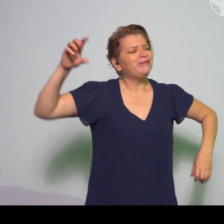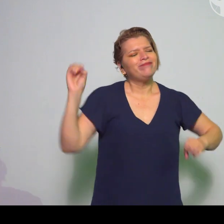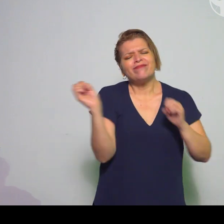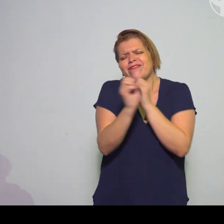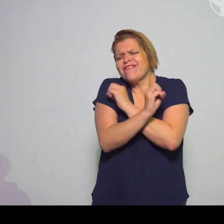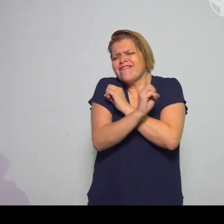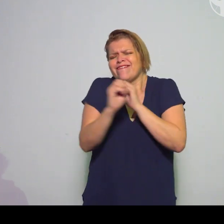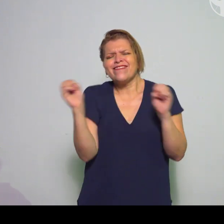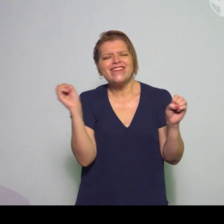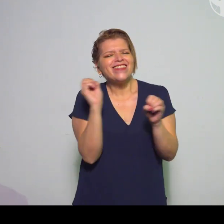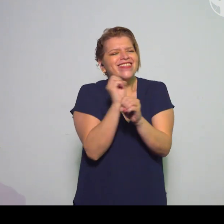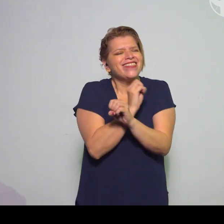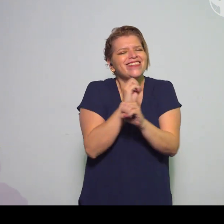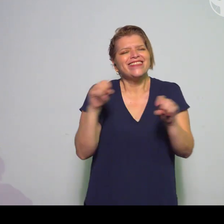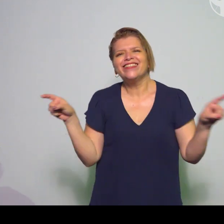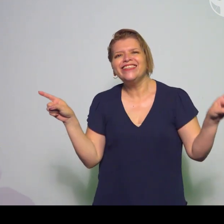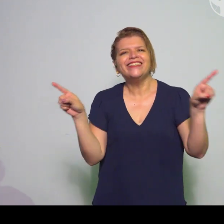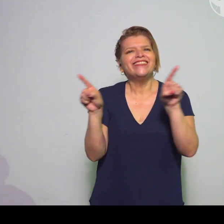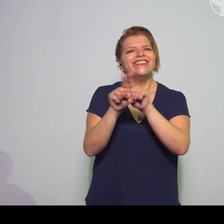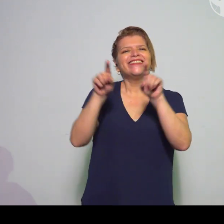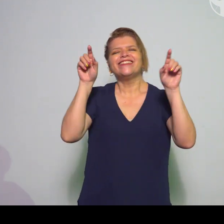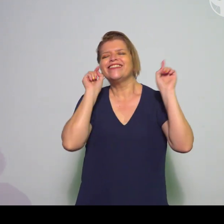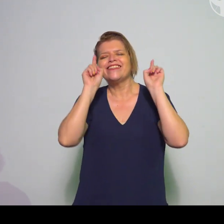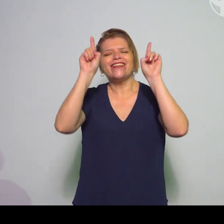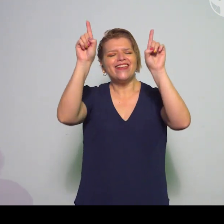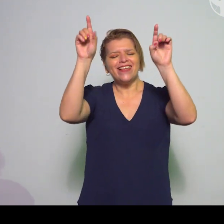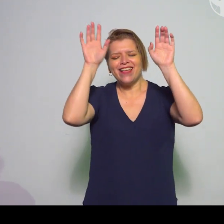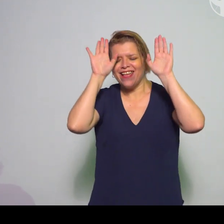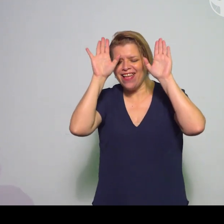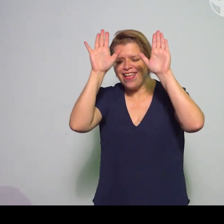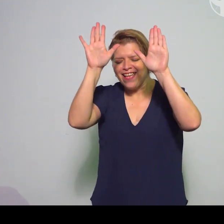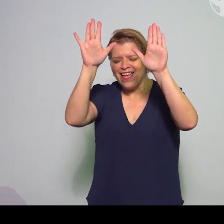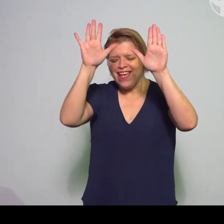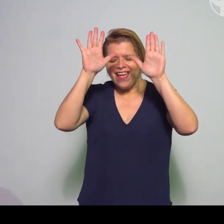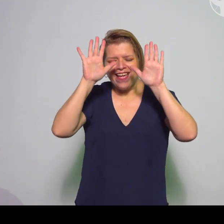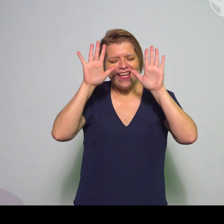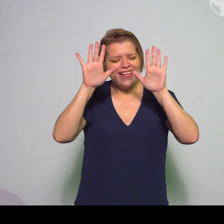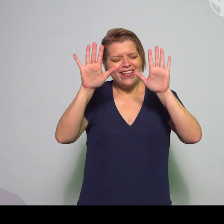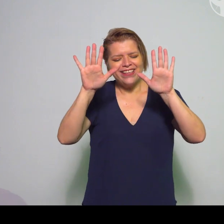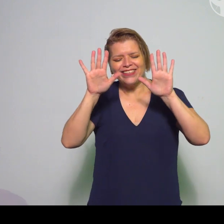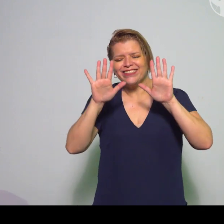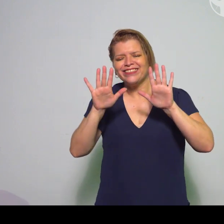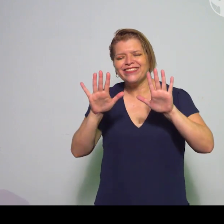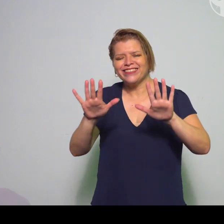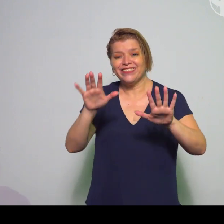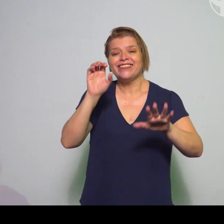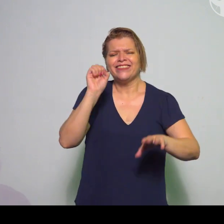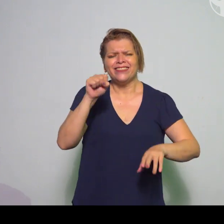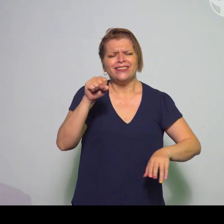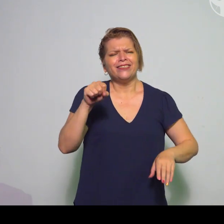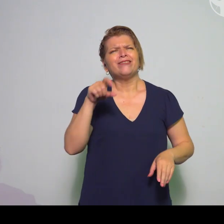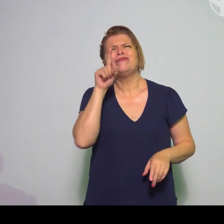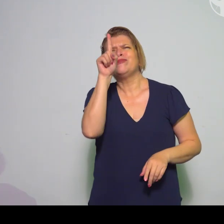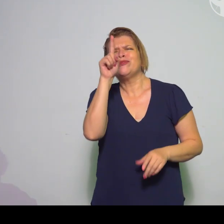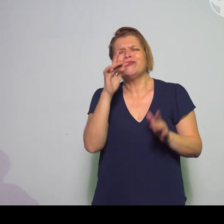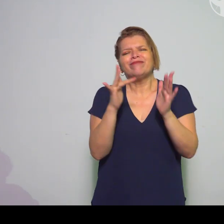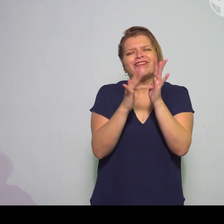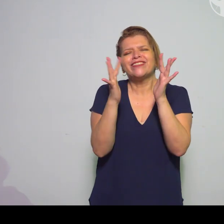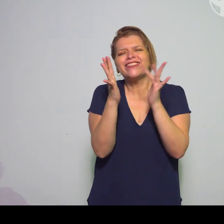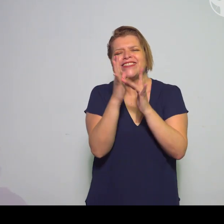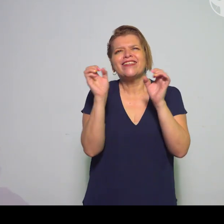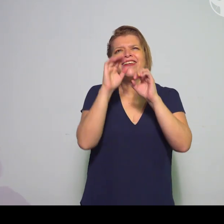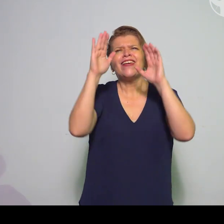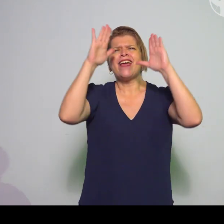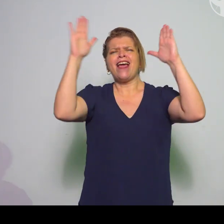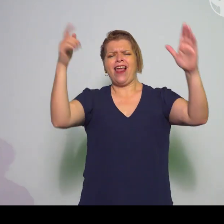Dios, así eres tú. Ese eres tú, Jesús. Jesús, eres tú, gran